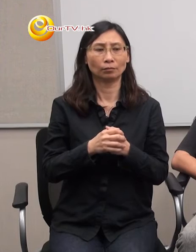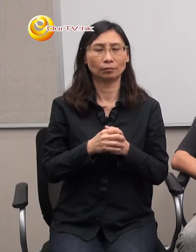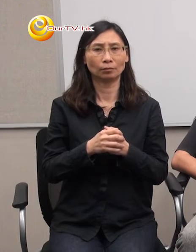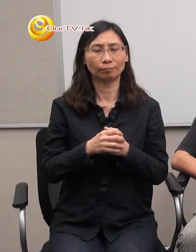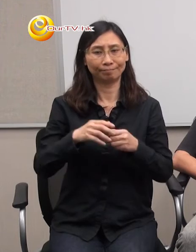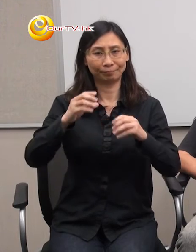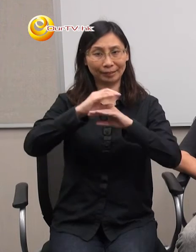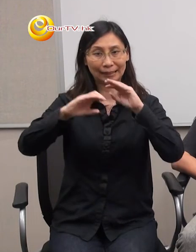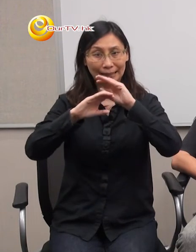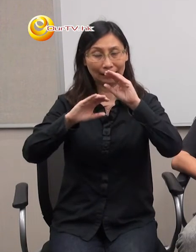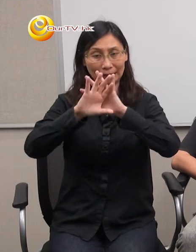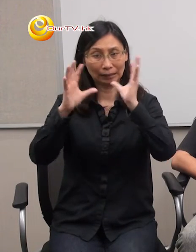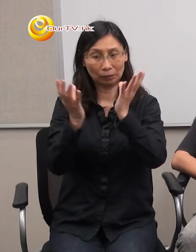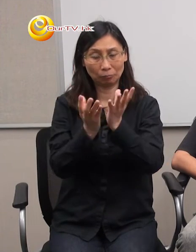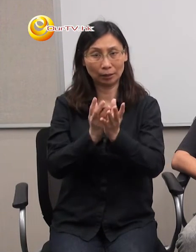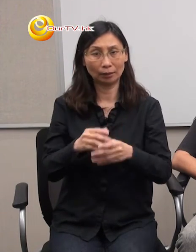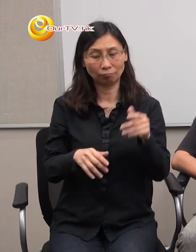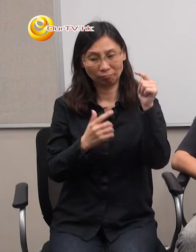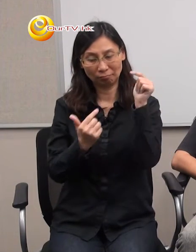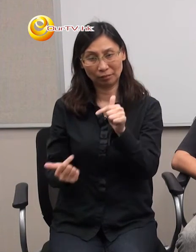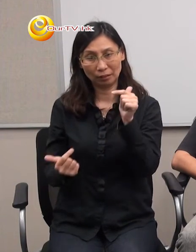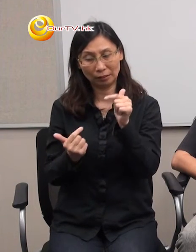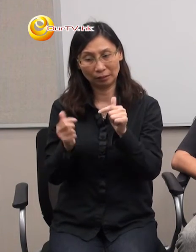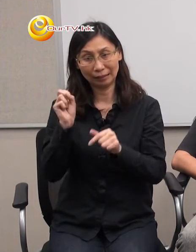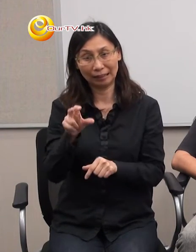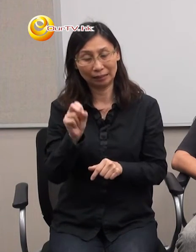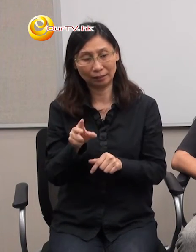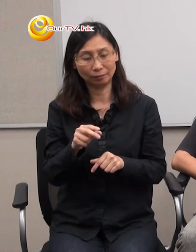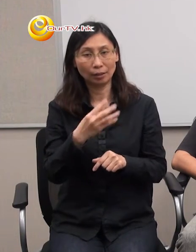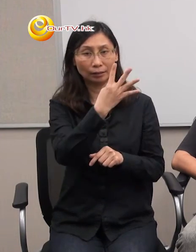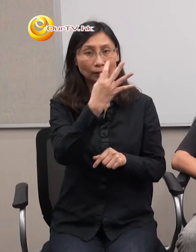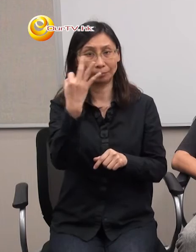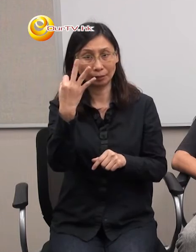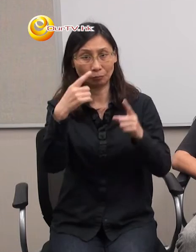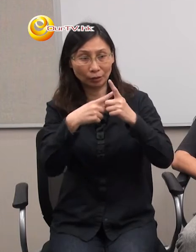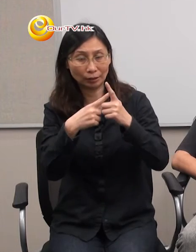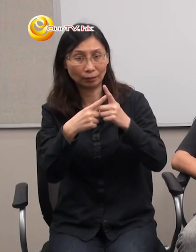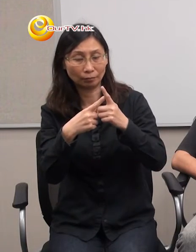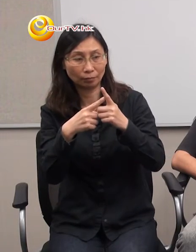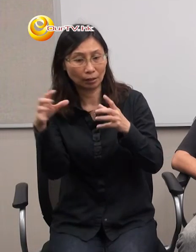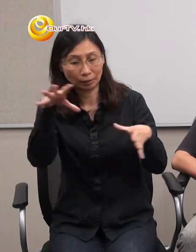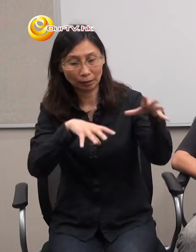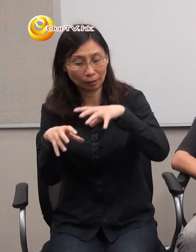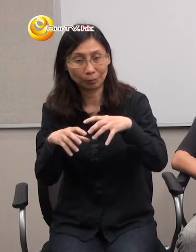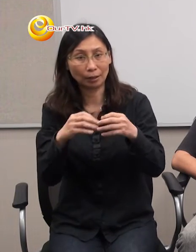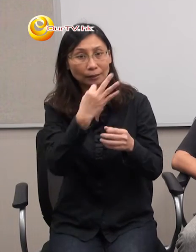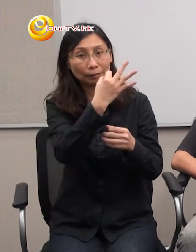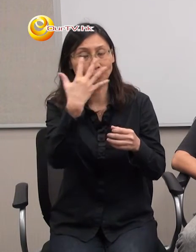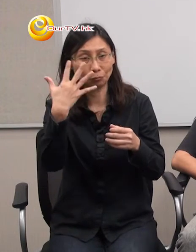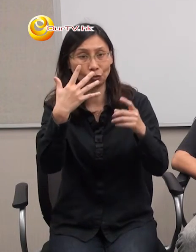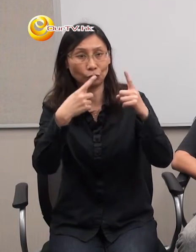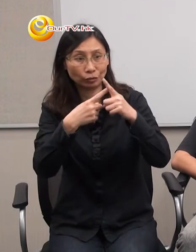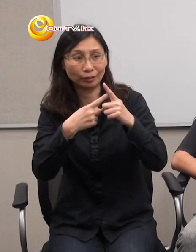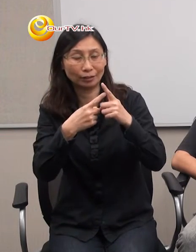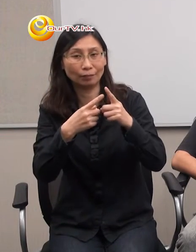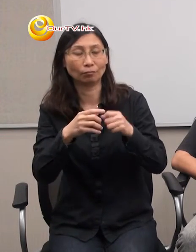建制派係仍然連湊夠，佢有43個人，連湊翻35個人嚟，湊 唔